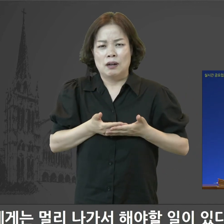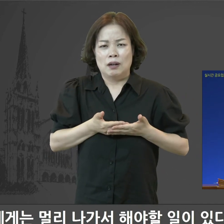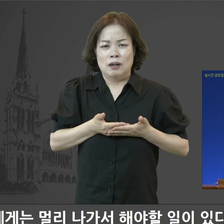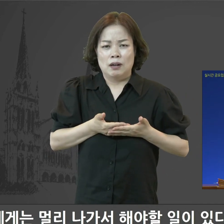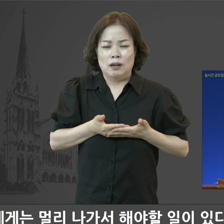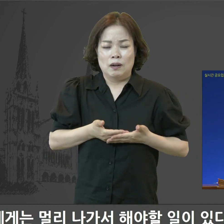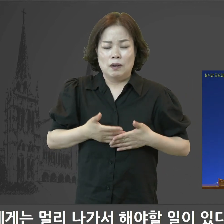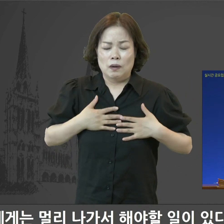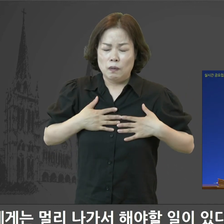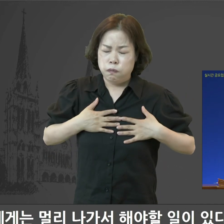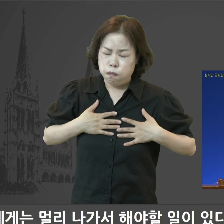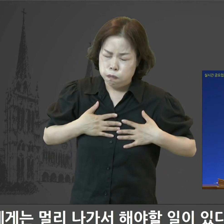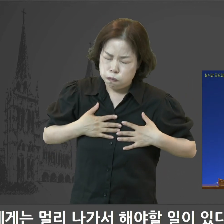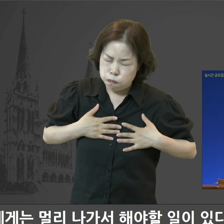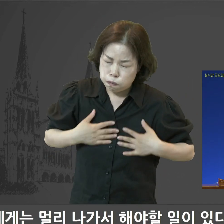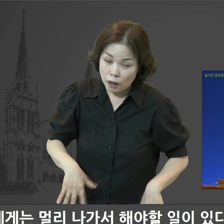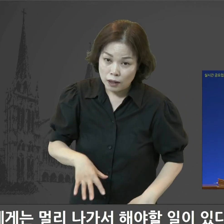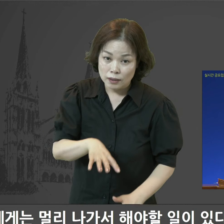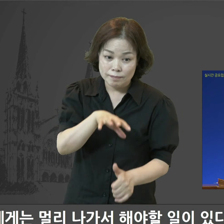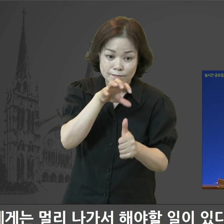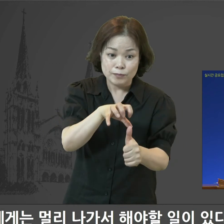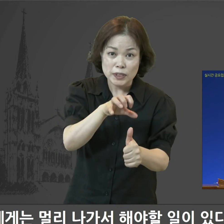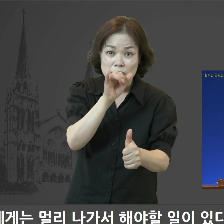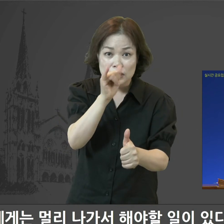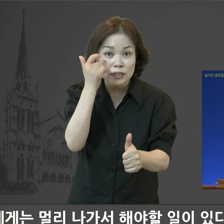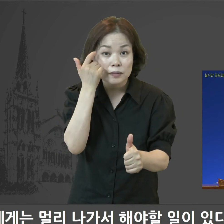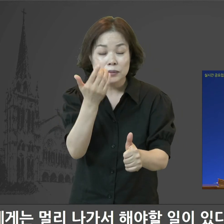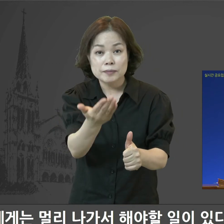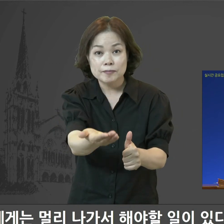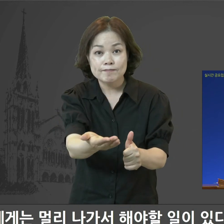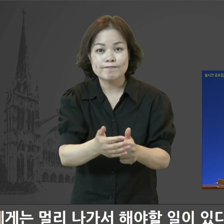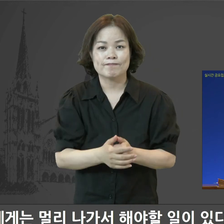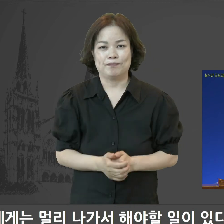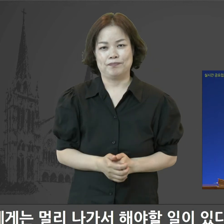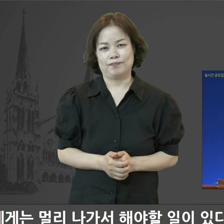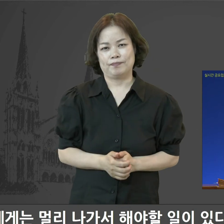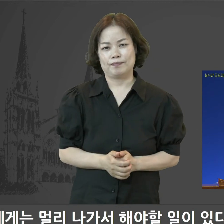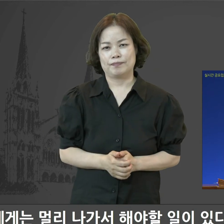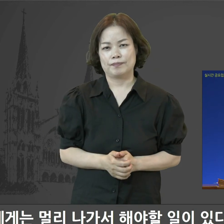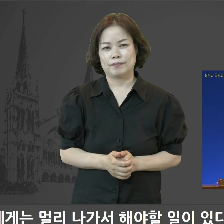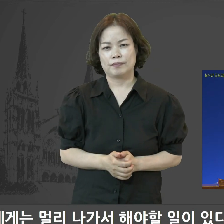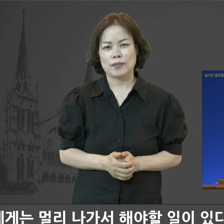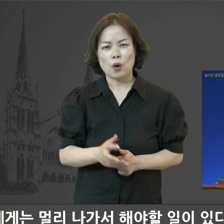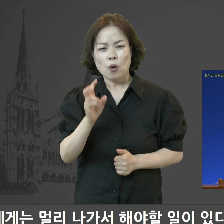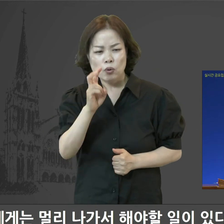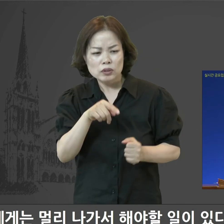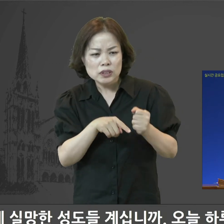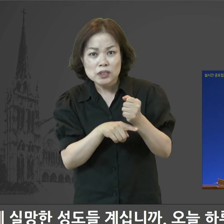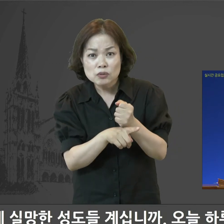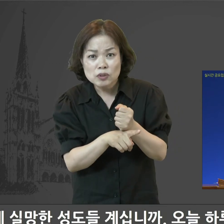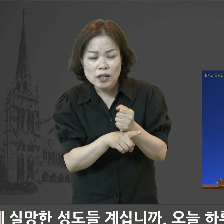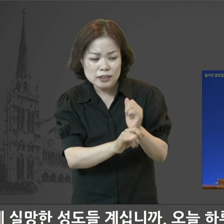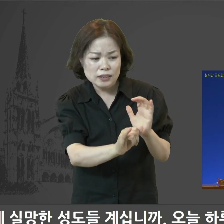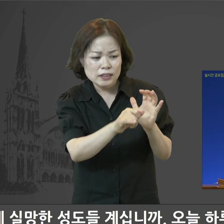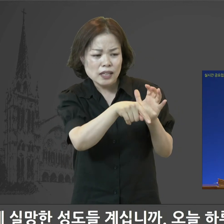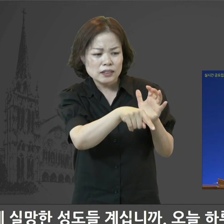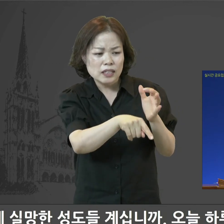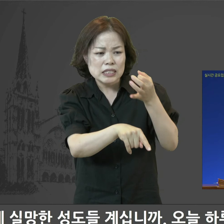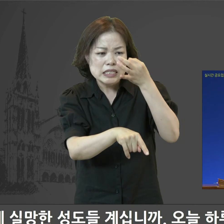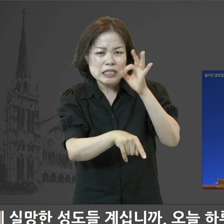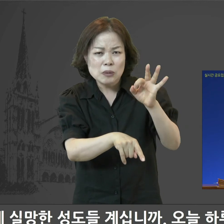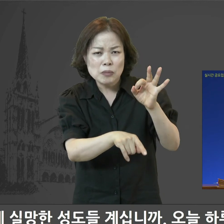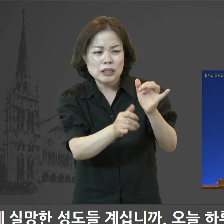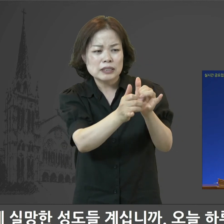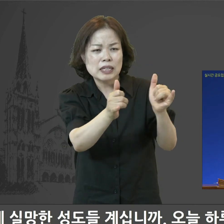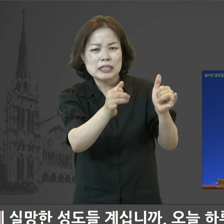무거워서 짓눌려 계신 중연의 가족들 계십니까? 혹 그 이유가 세상에서 인정받고